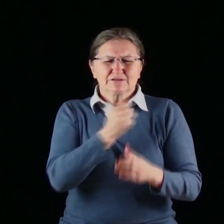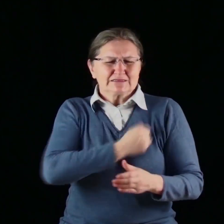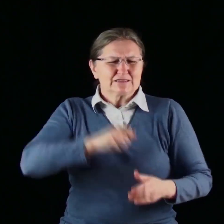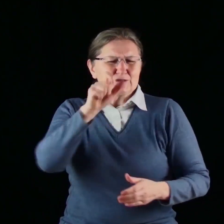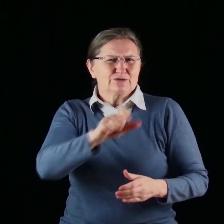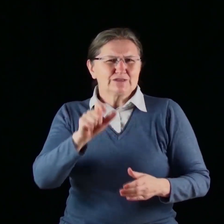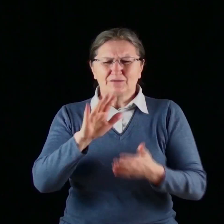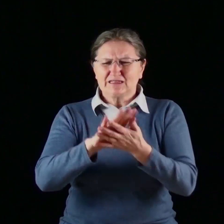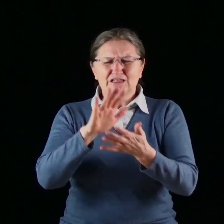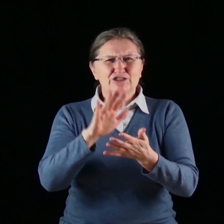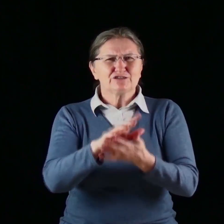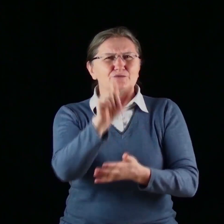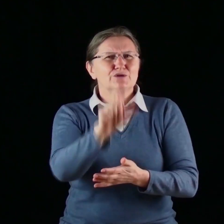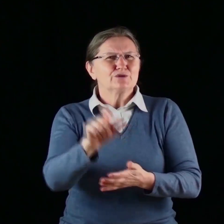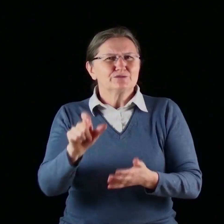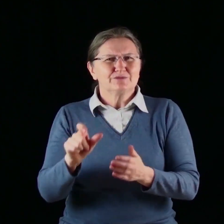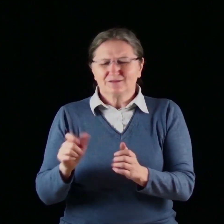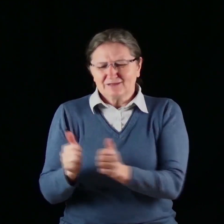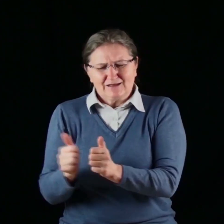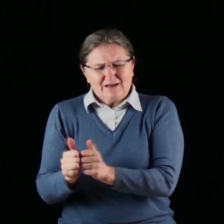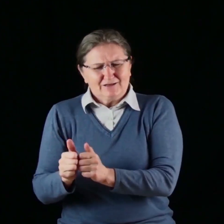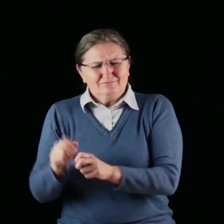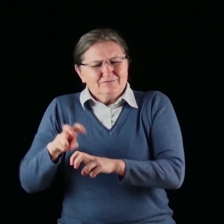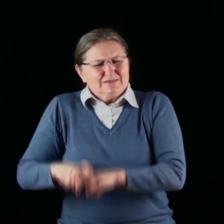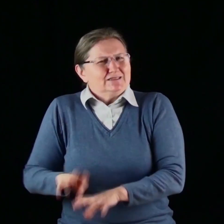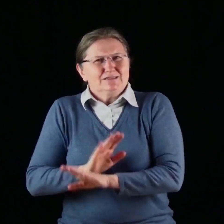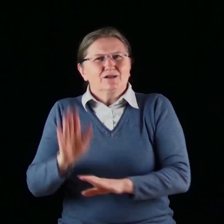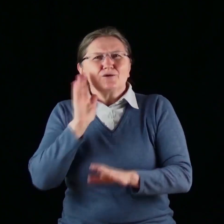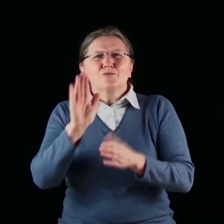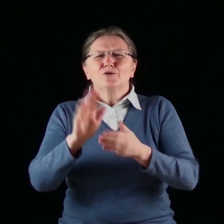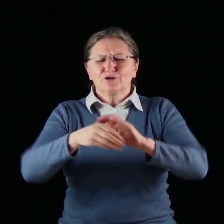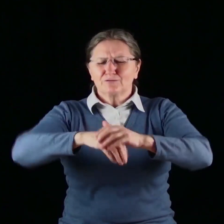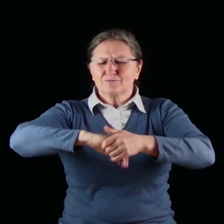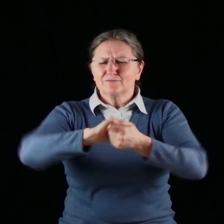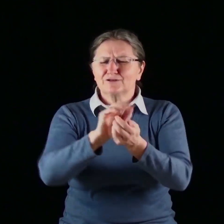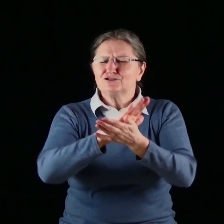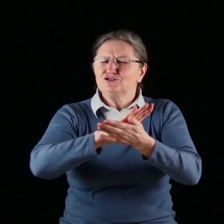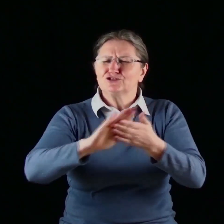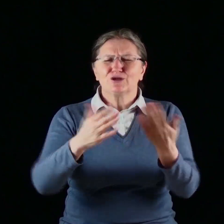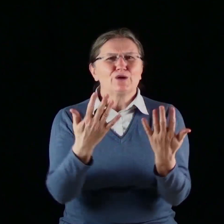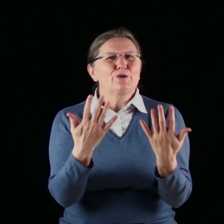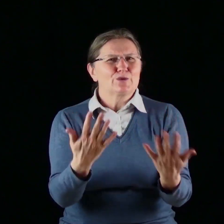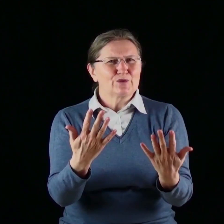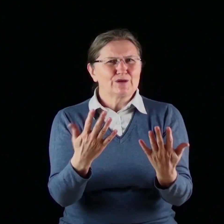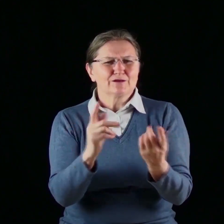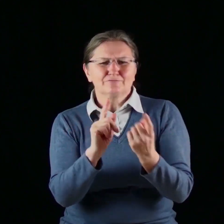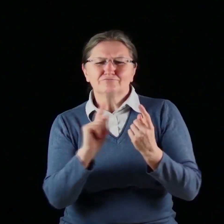злонамеренных, и с нечестивыми не сяду. Буду омывать в невинности руки мои и